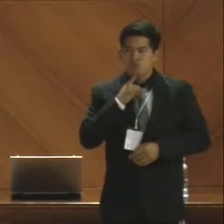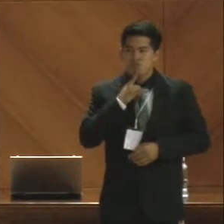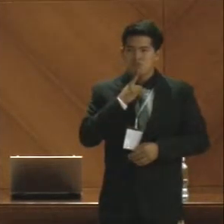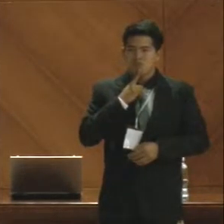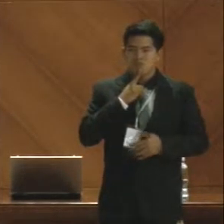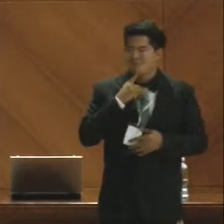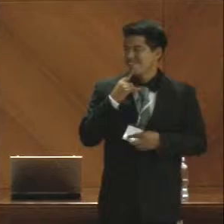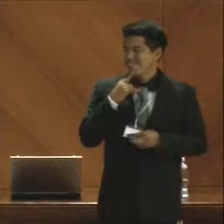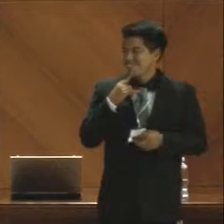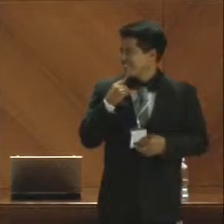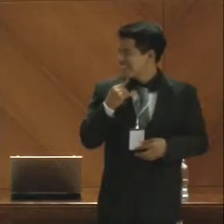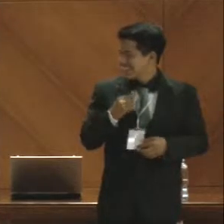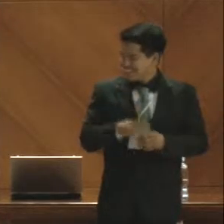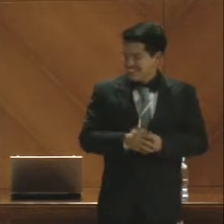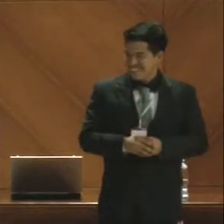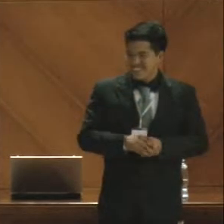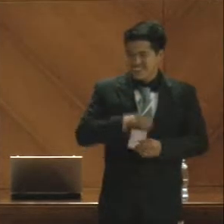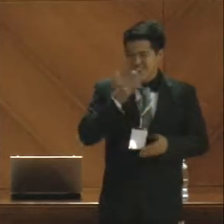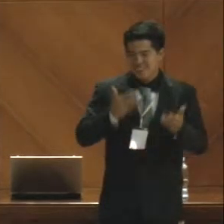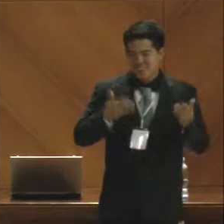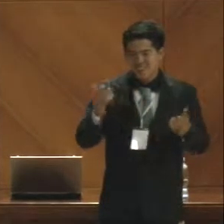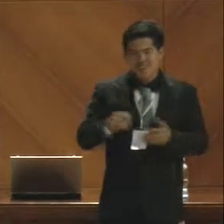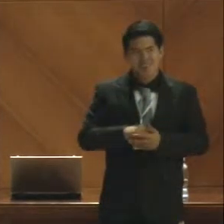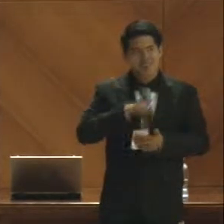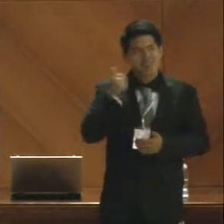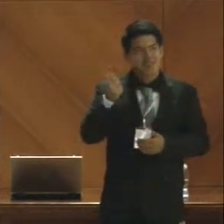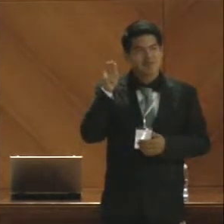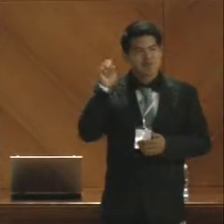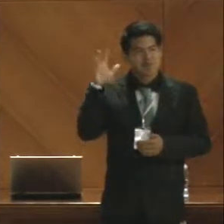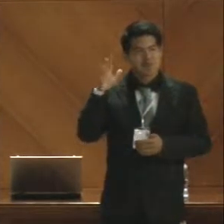No. Entonces pasemos a la próxima diapositiva.